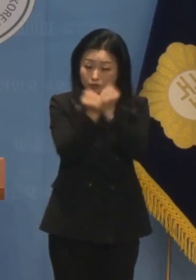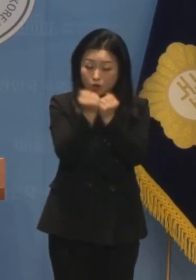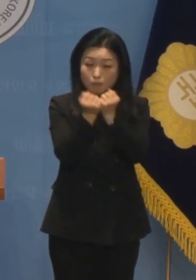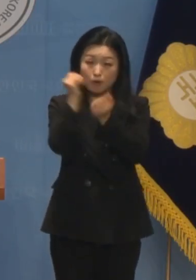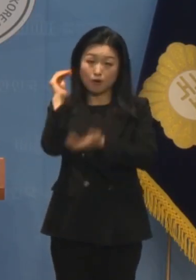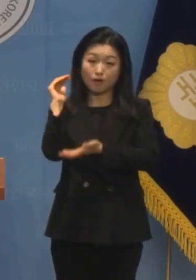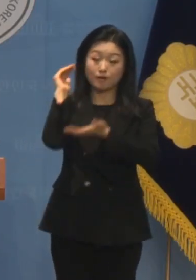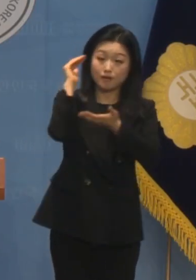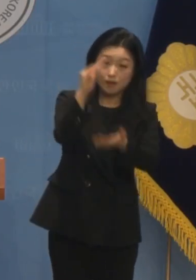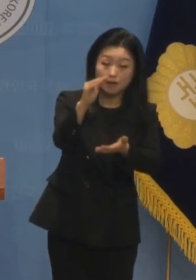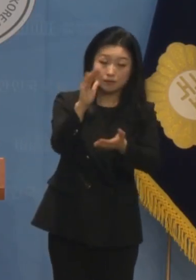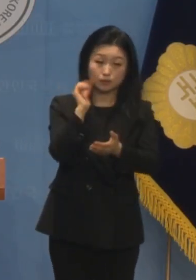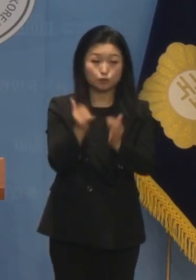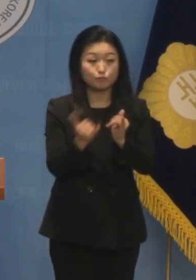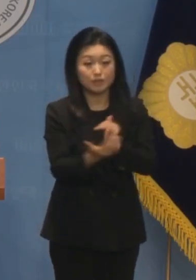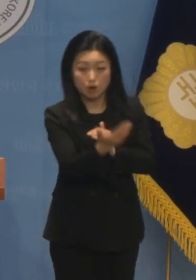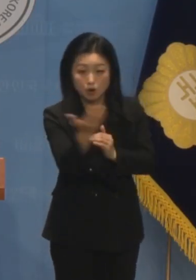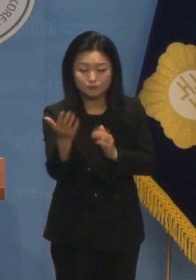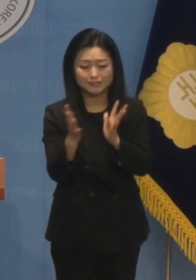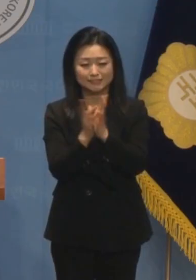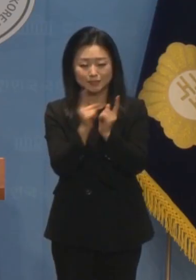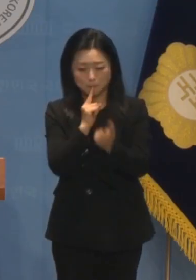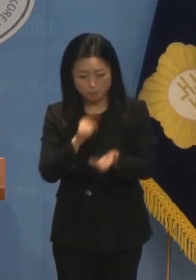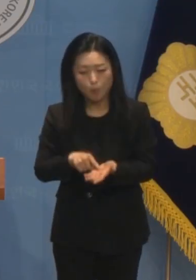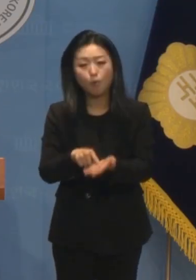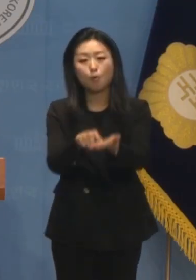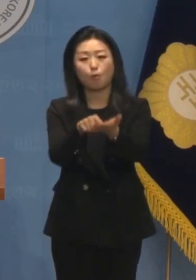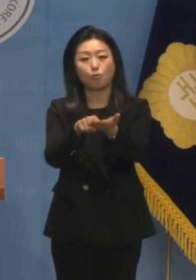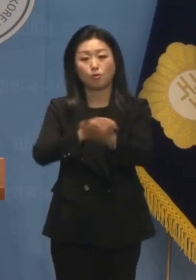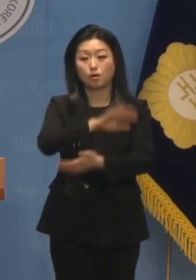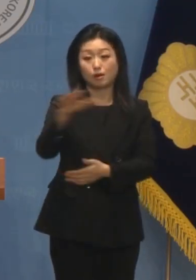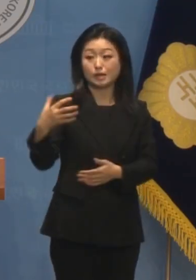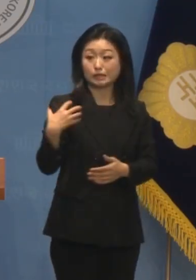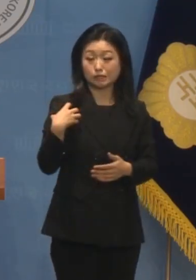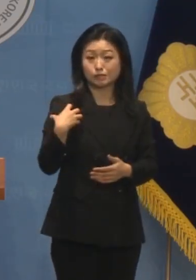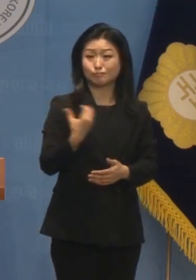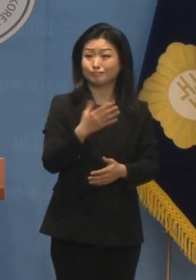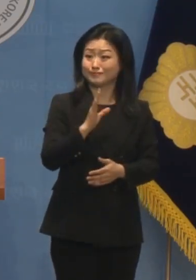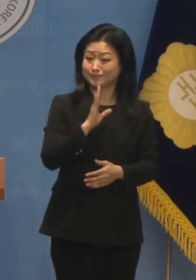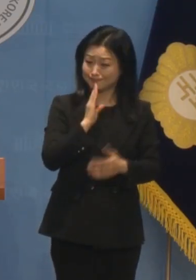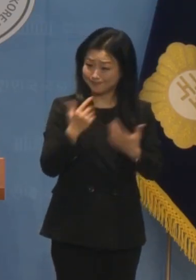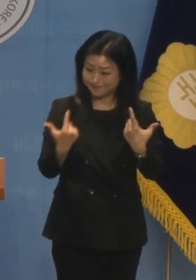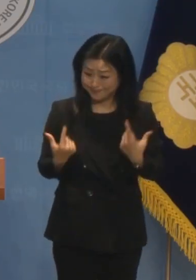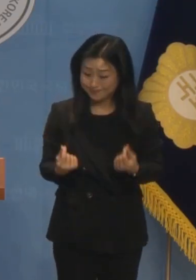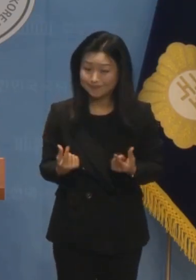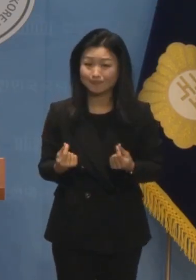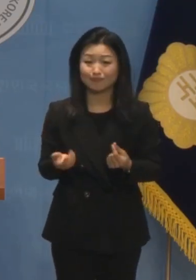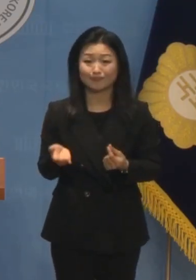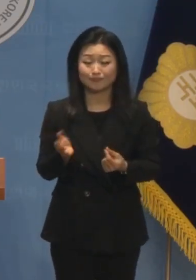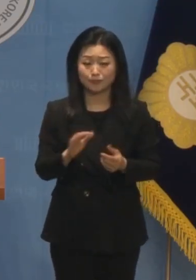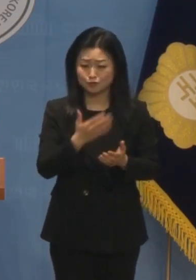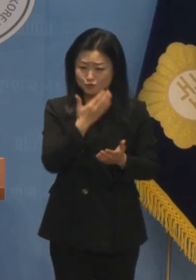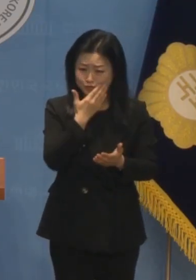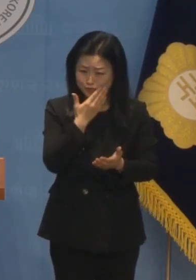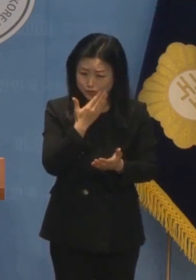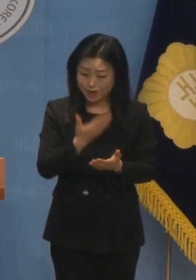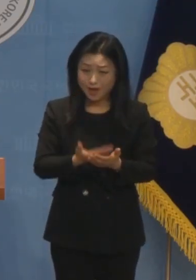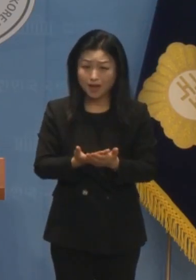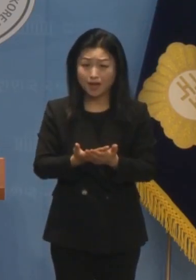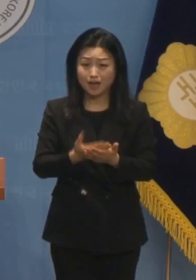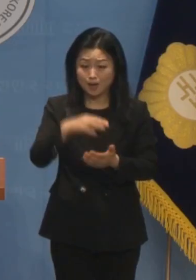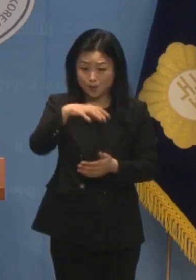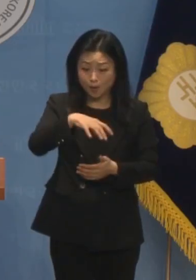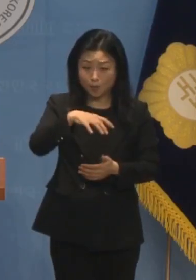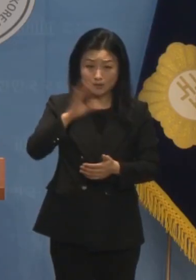것만으로도 대통령이 국민에게 직접 보고해야 할 이유는 충분합니다. 중대한 자리에 총리를 내세운